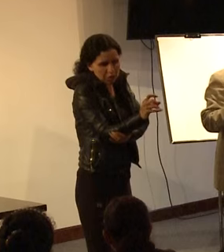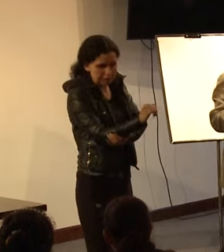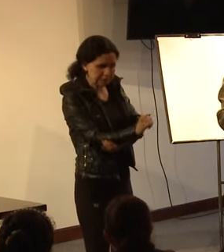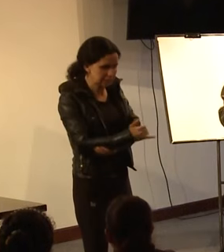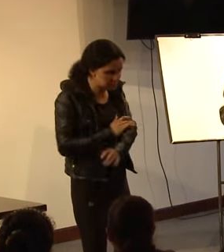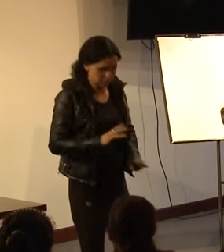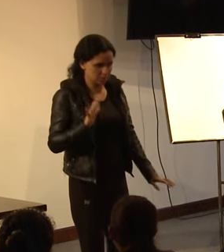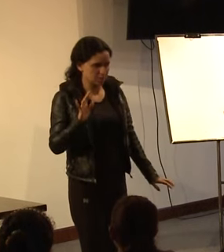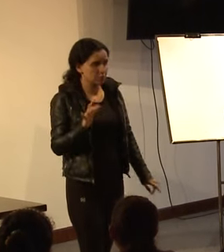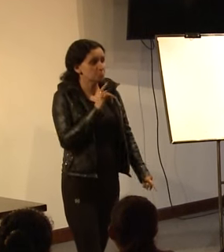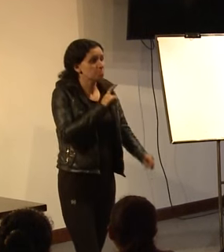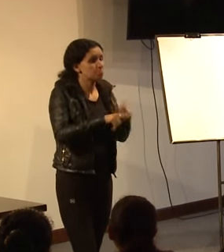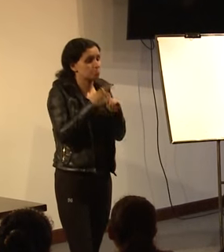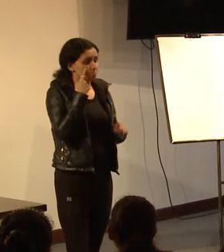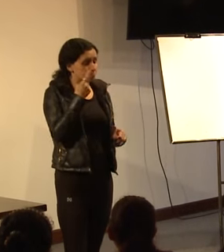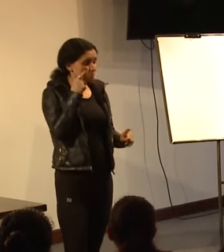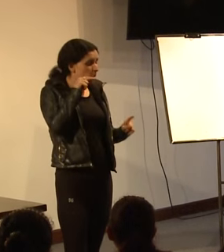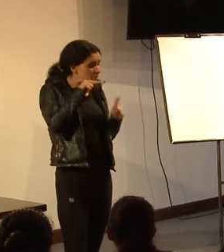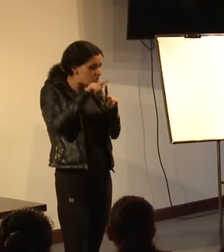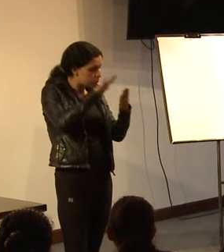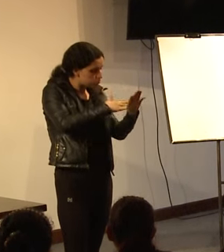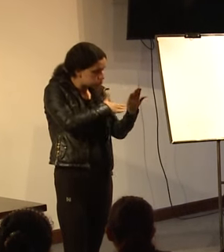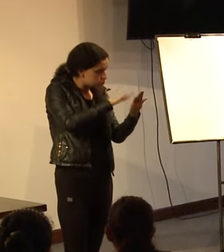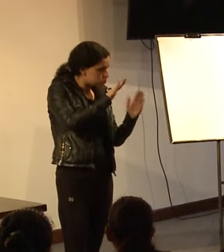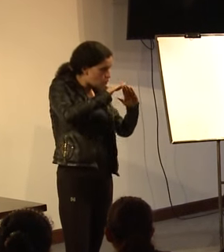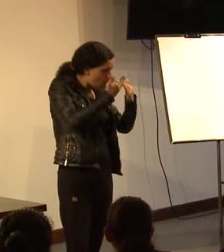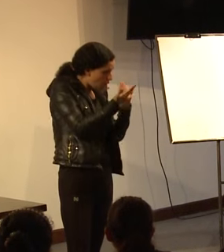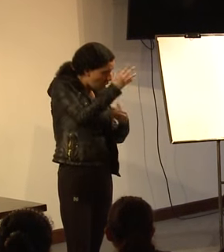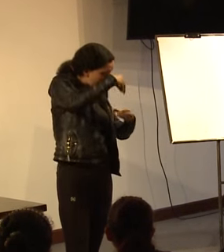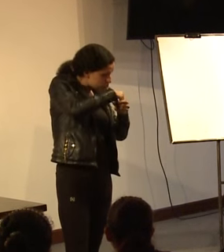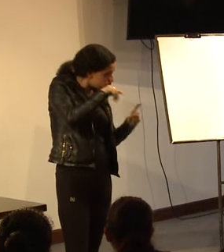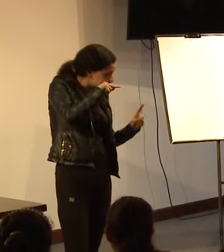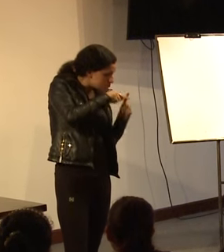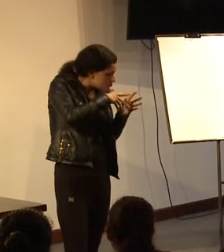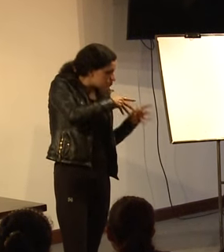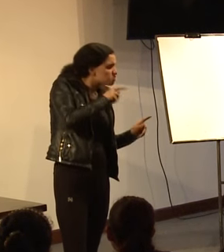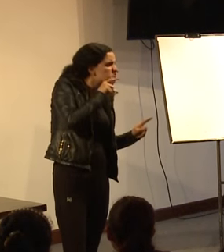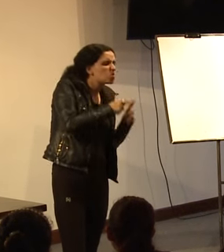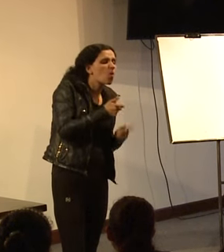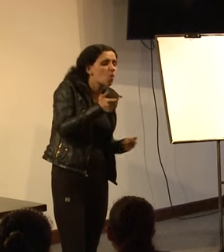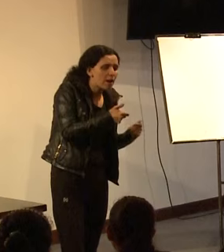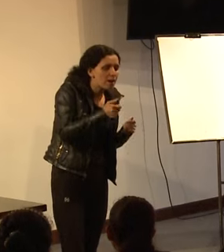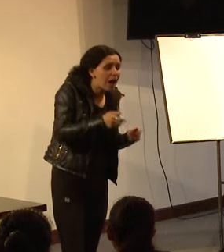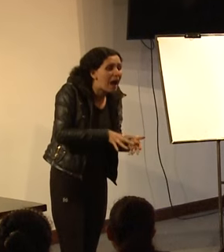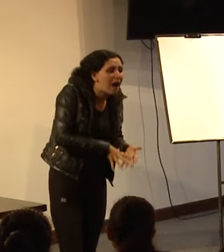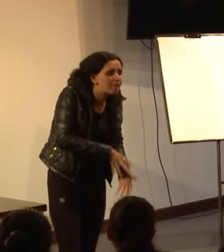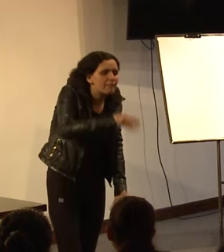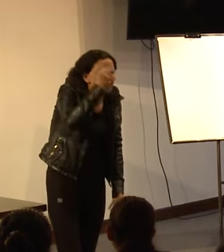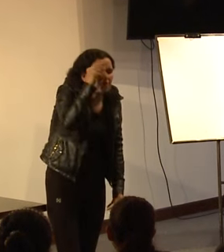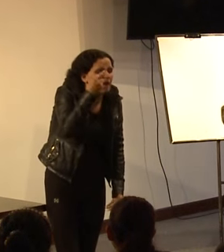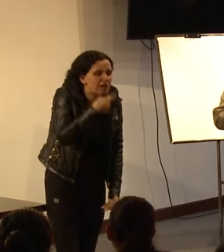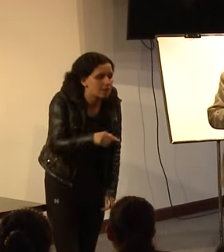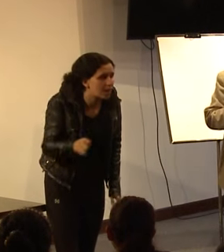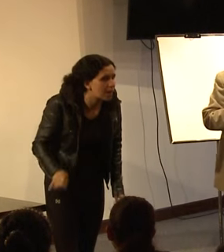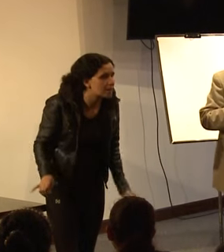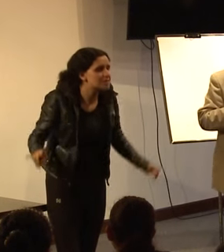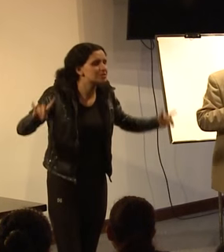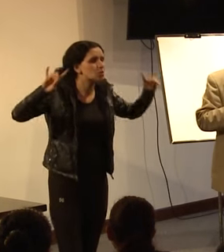tiene que angustiarse con eso. Pero entonces, ¿para qué sirve el asunto? Para escuchar. Entonces, ahora yo les hago la pregunta otra vez de rebote